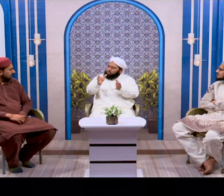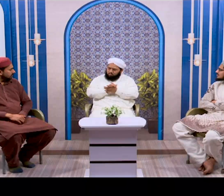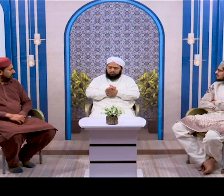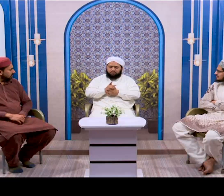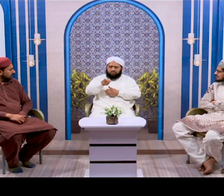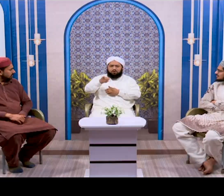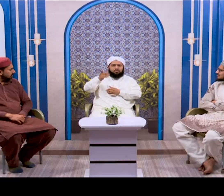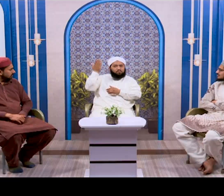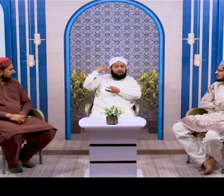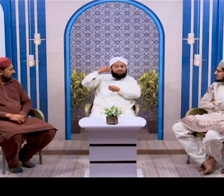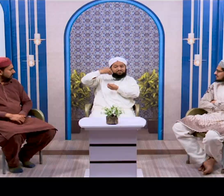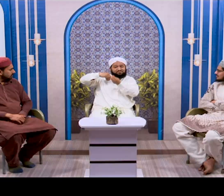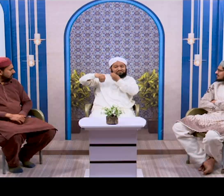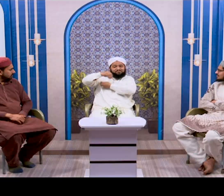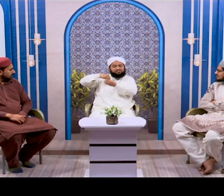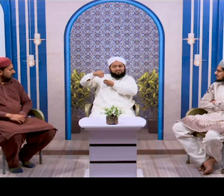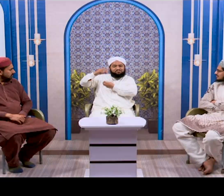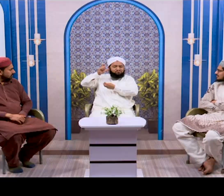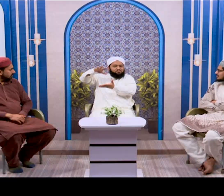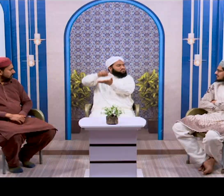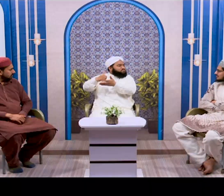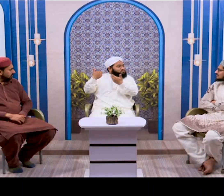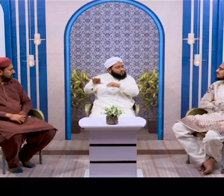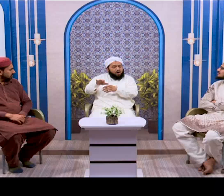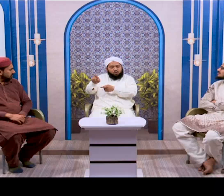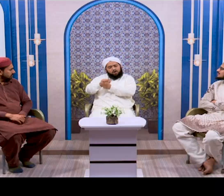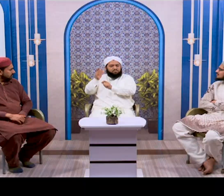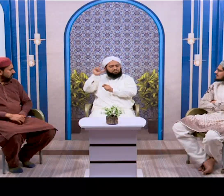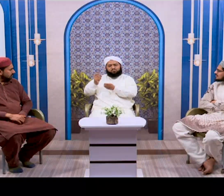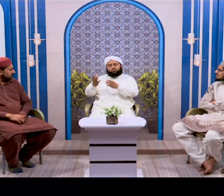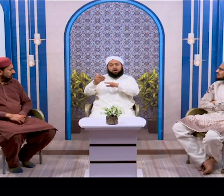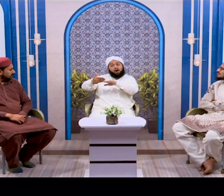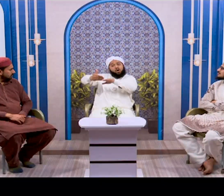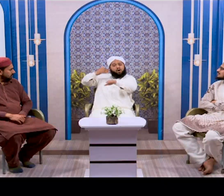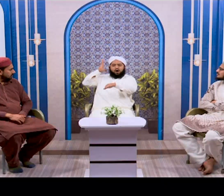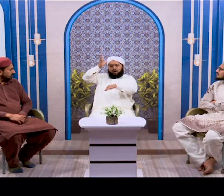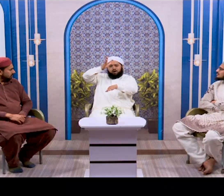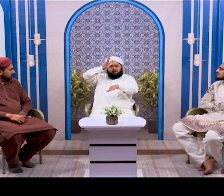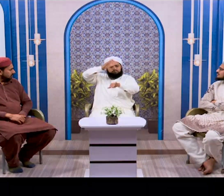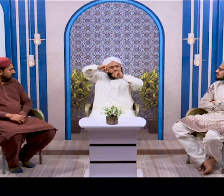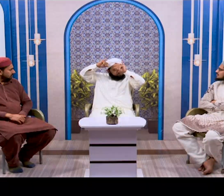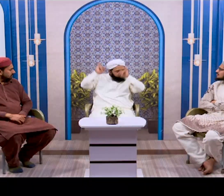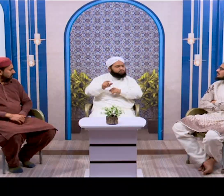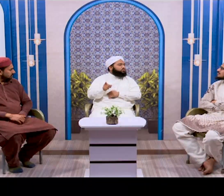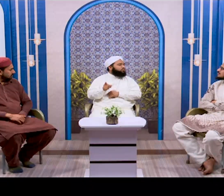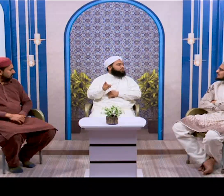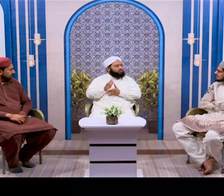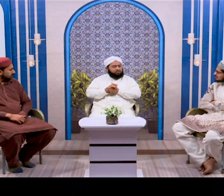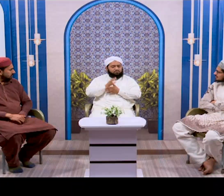نے فتح مکہ کی شب ایمان قبول کیا۔ اس سے پہلے آپ اسلام کے سخت ترین دشمنوں میں سے تھے۔ پولیس